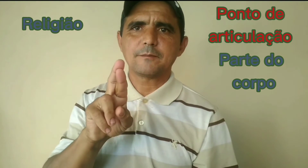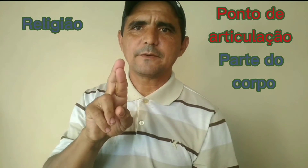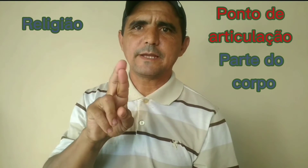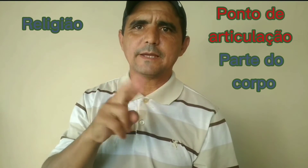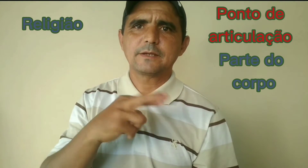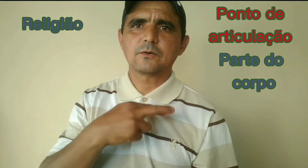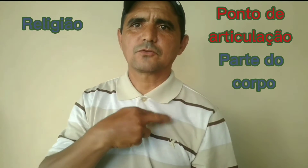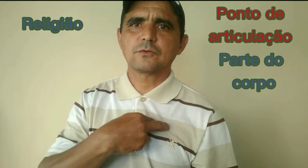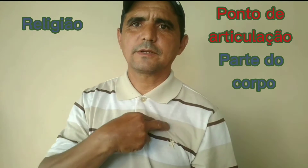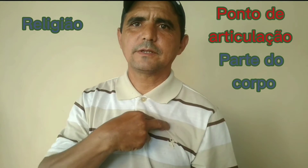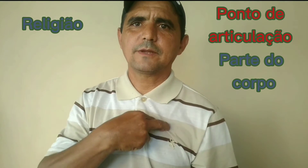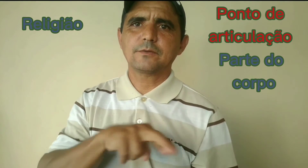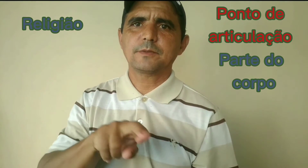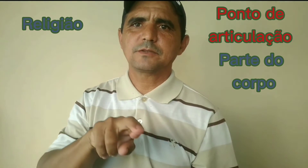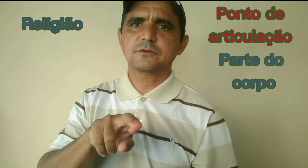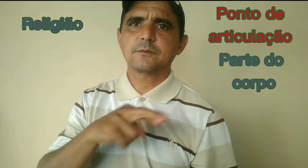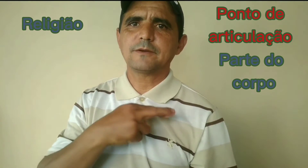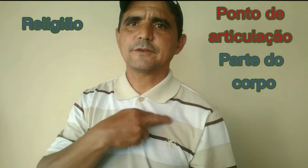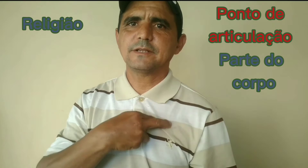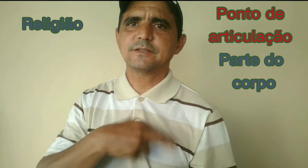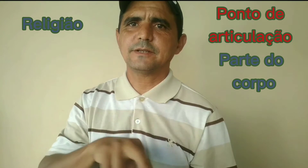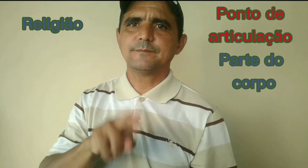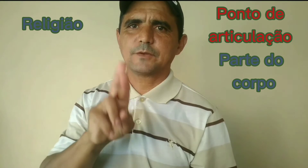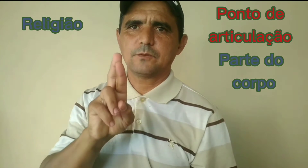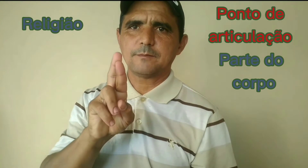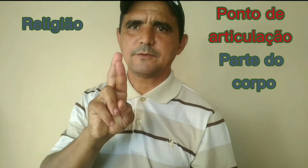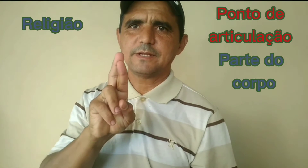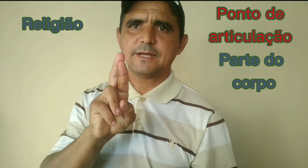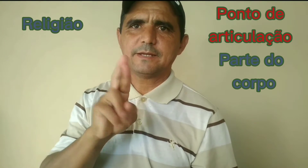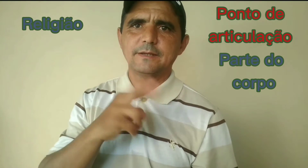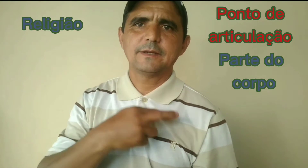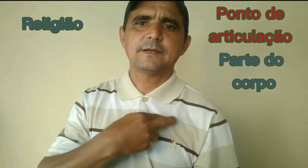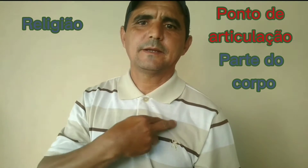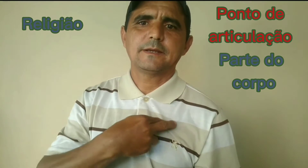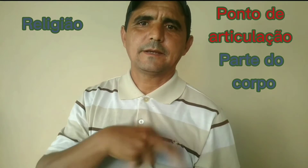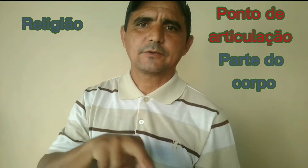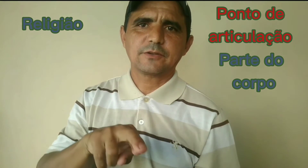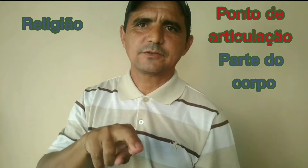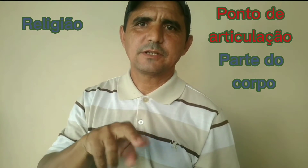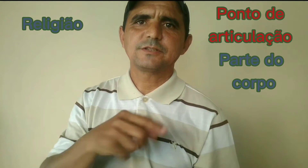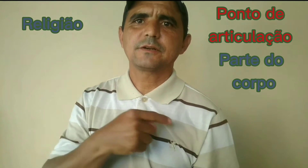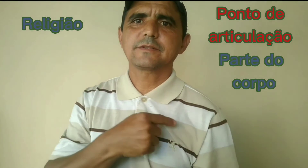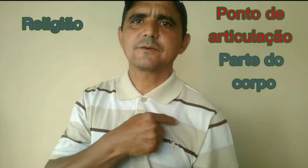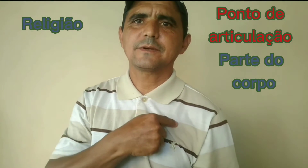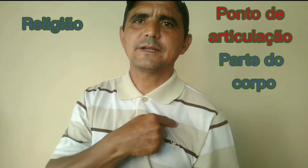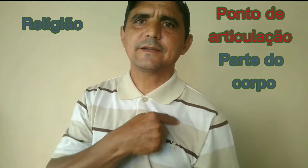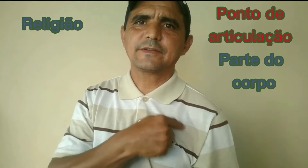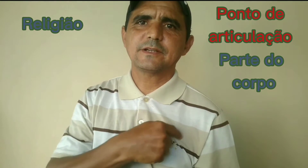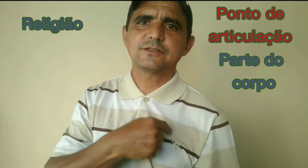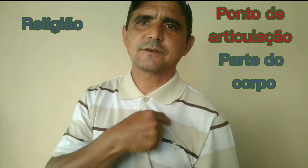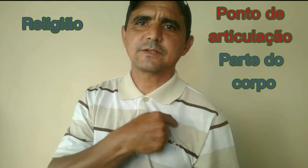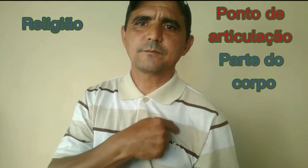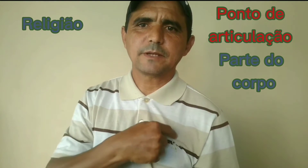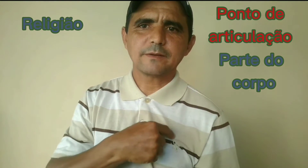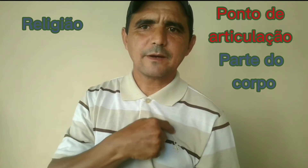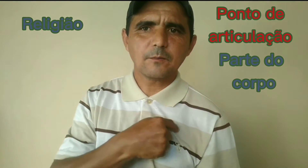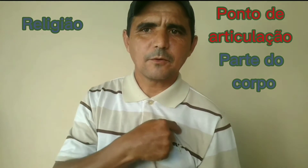mão em R, encostou aqui do lado do peito e jogou para frente, né? Com a mão em R. É o sinal de religião. Então, essa região aqui do peito é o ponto